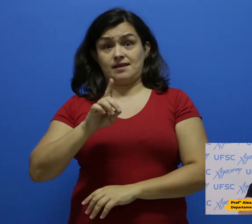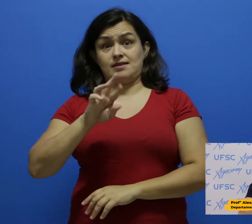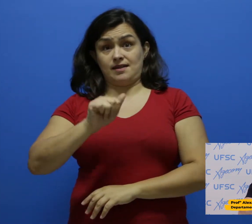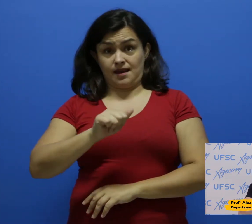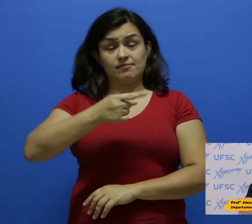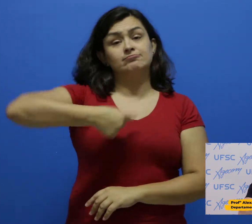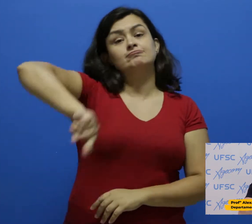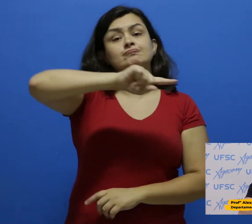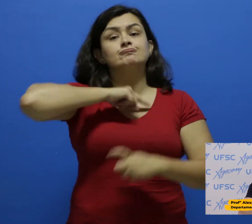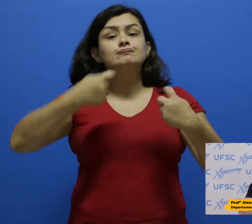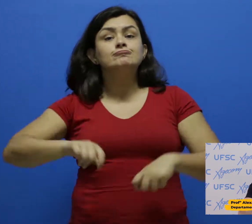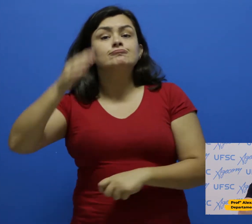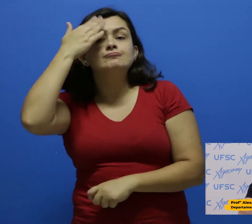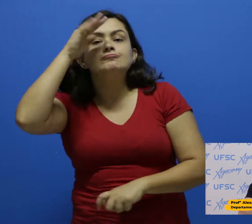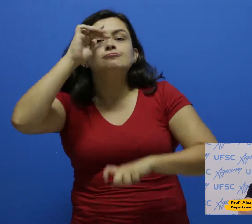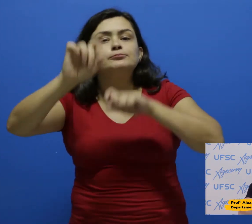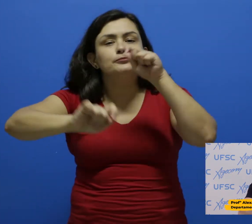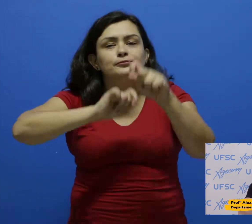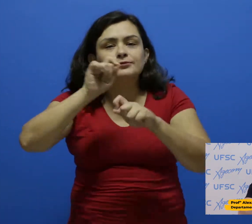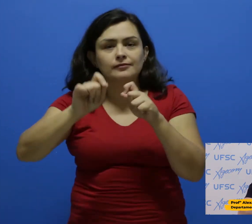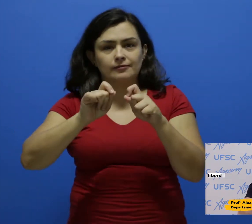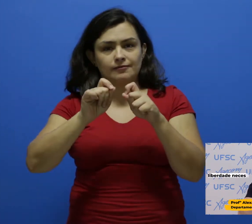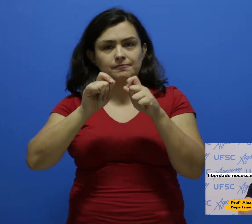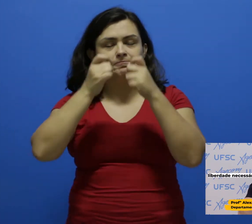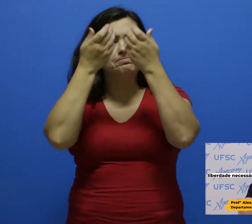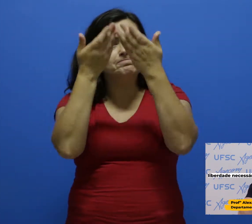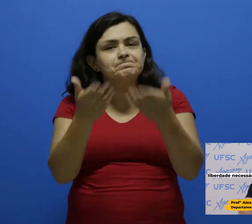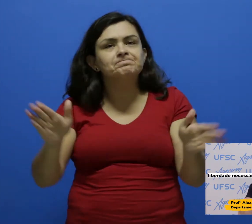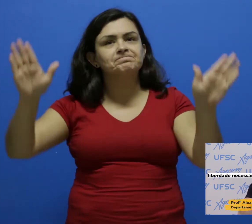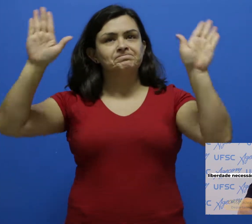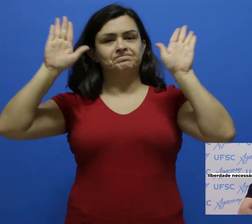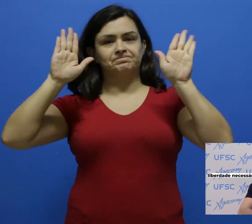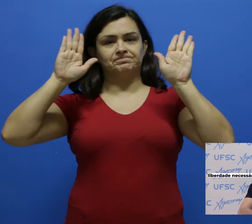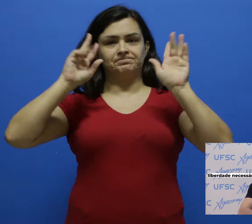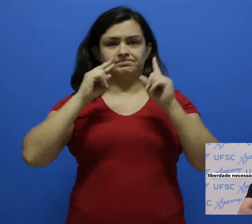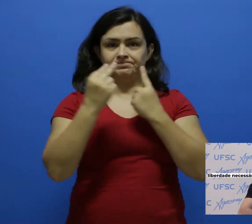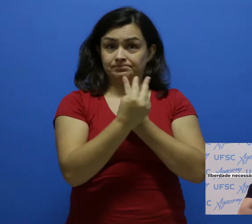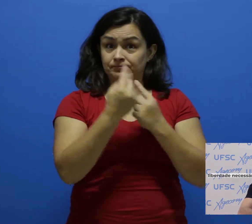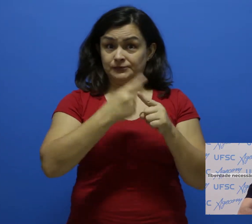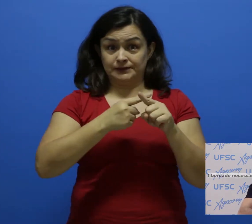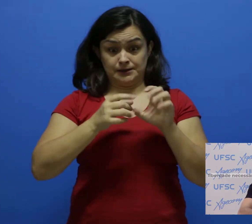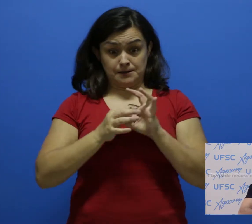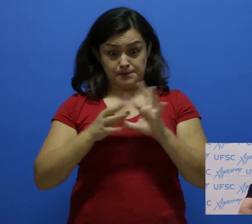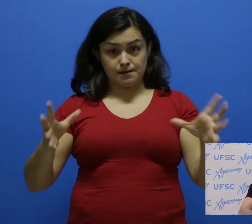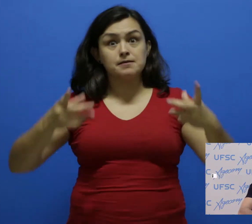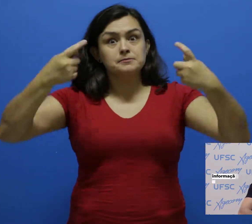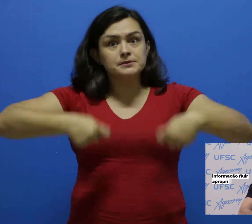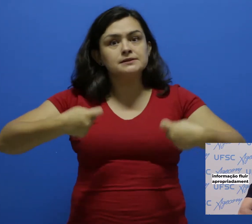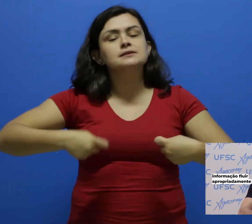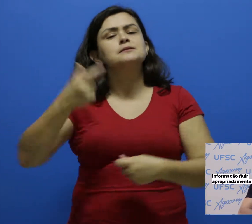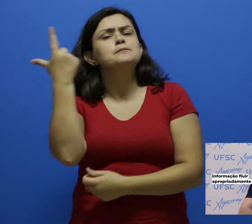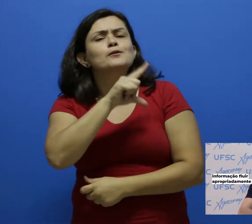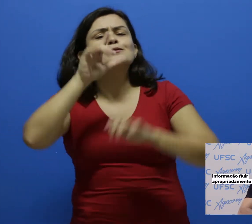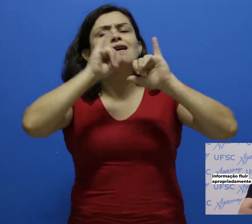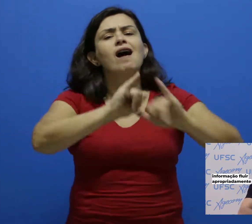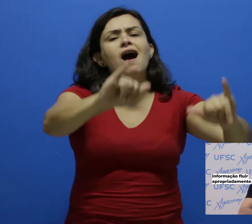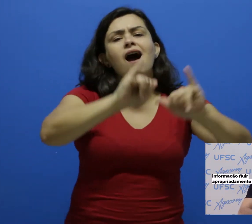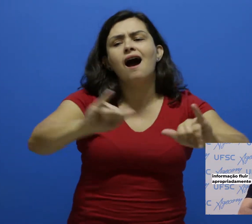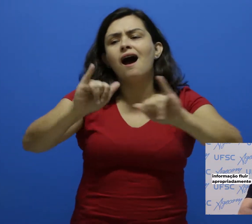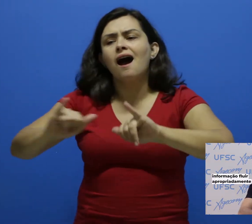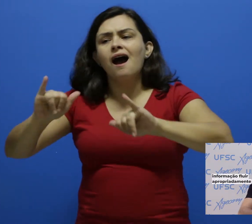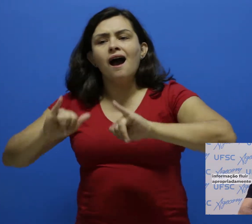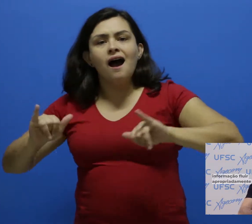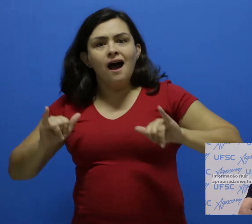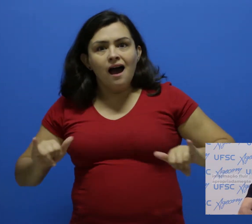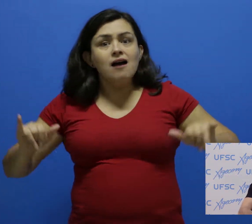um pouco mais ampla, que tem a ver com a liberdade necessária para que a informação possa apropriadamente fluir, para que ela